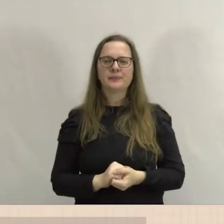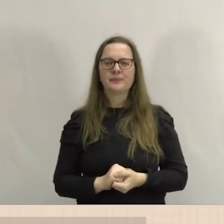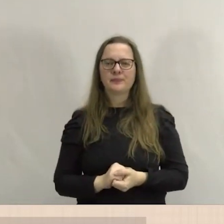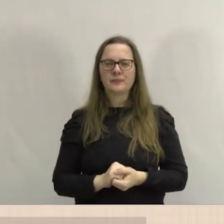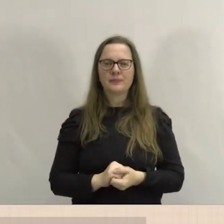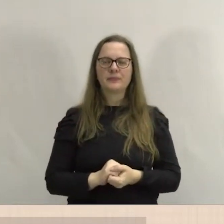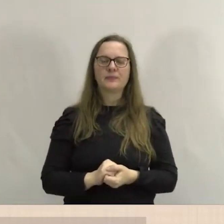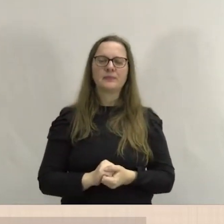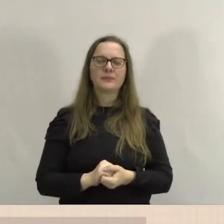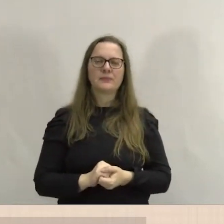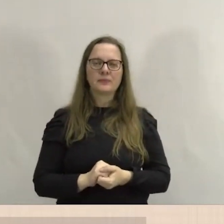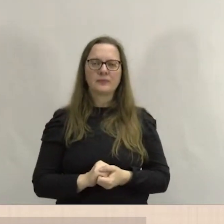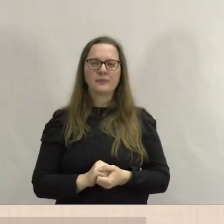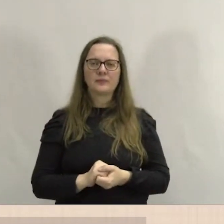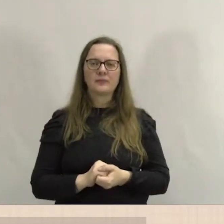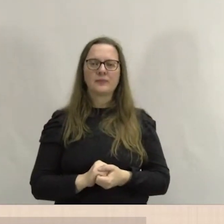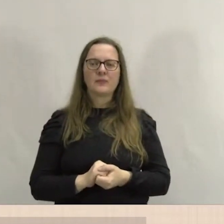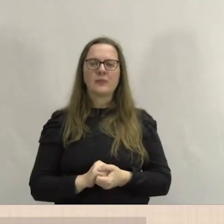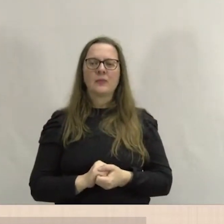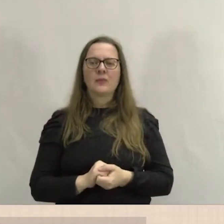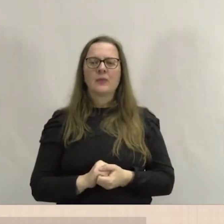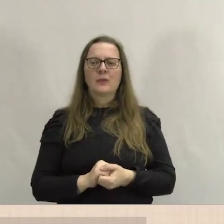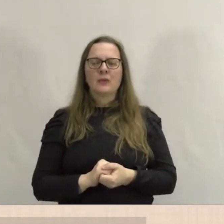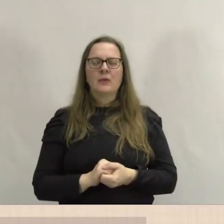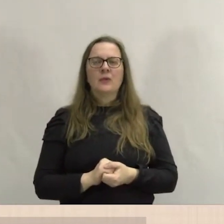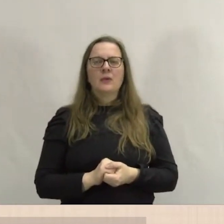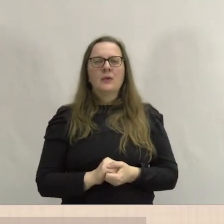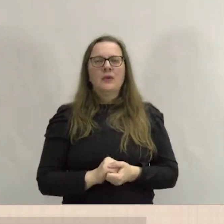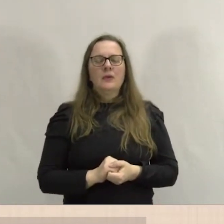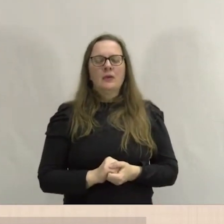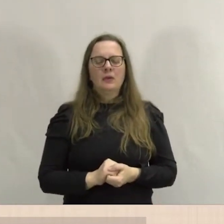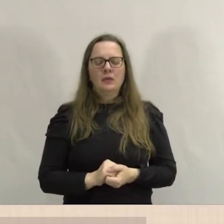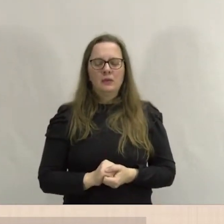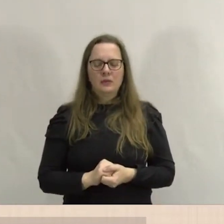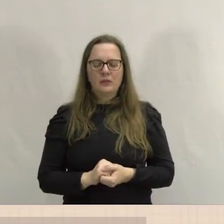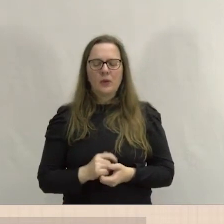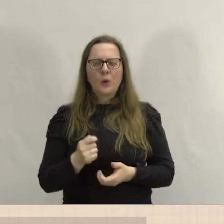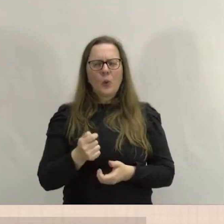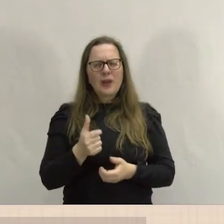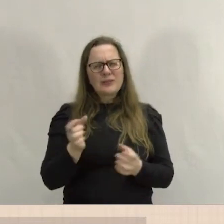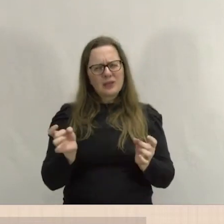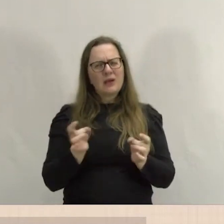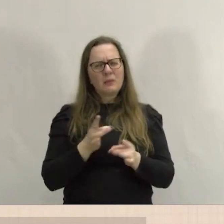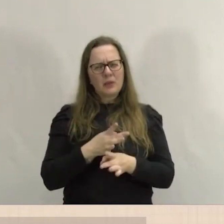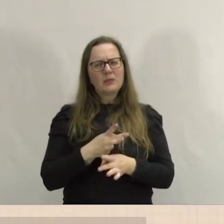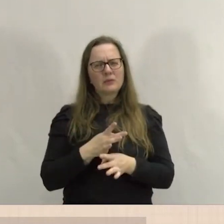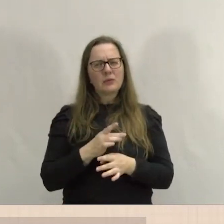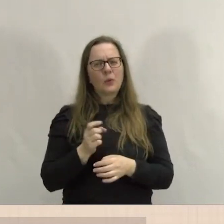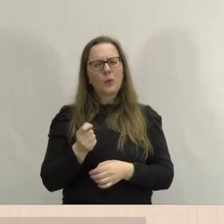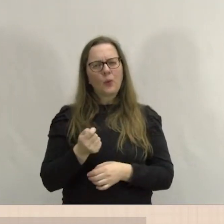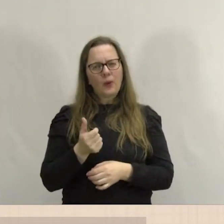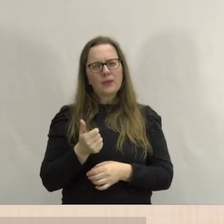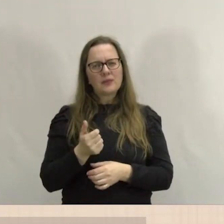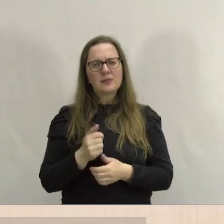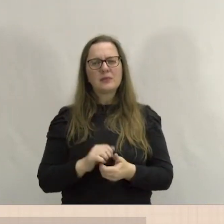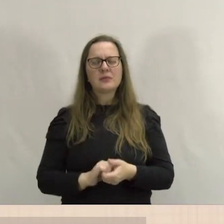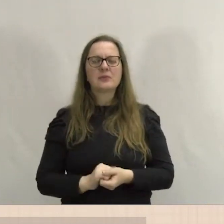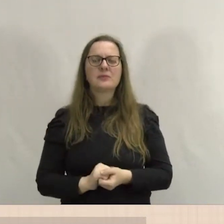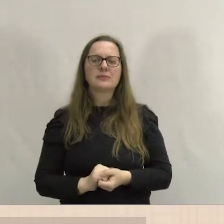Ó Senhor Jesus. Vou terminar logo, tá? Só aguenta mais um pouquinho.